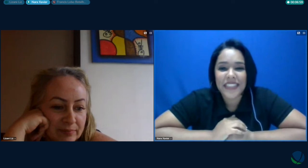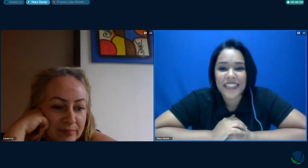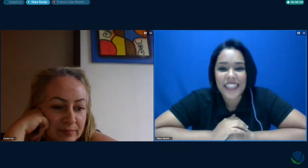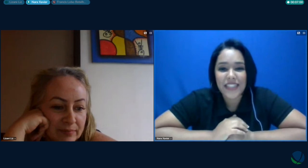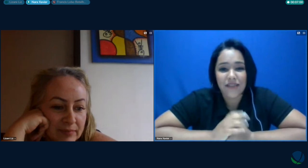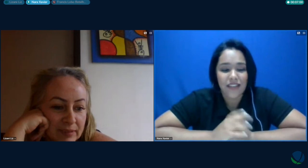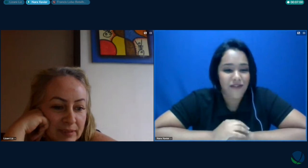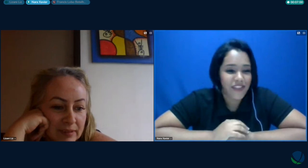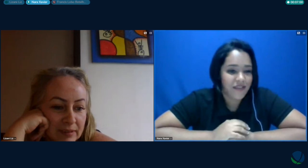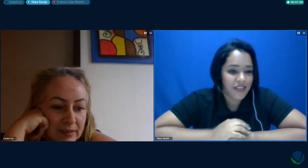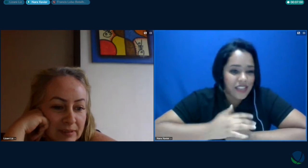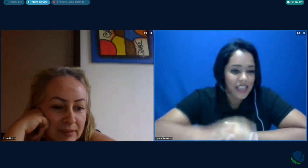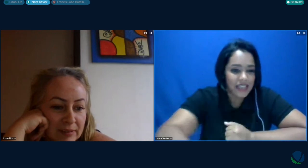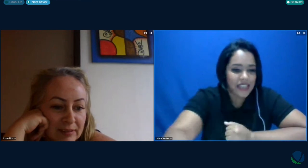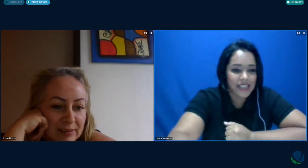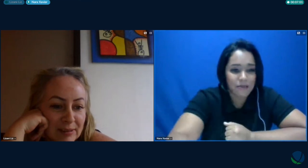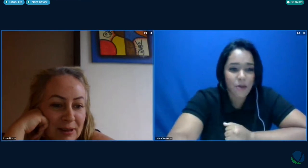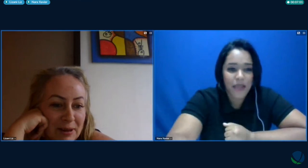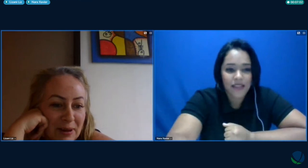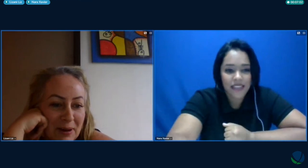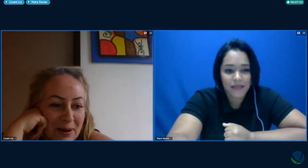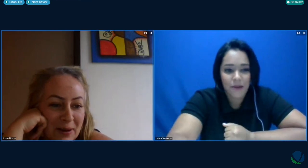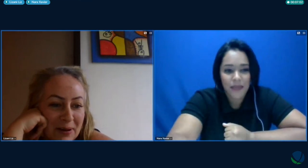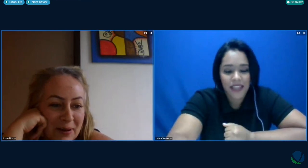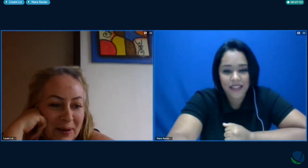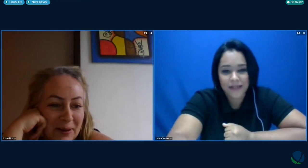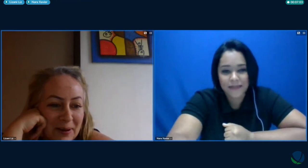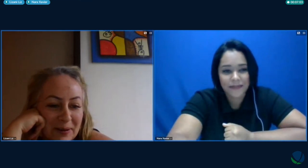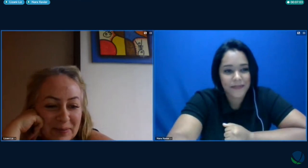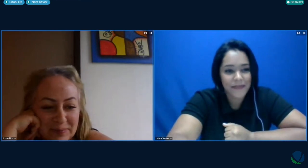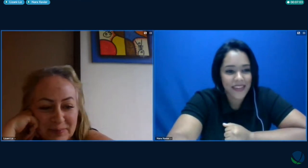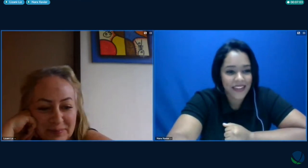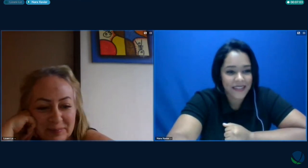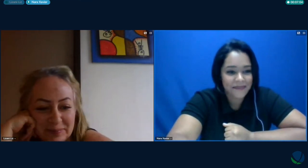meninos. Preciso de vocês nesses